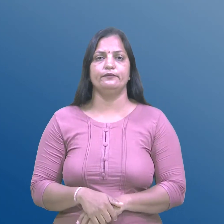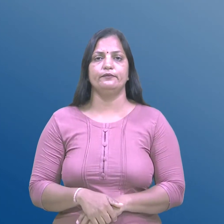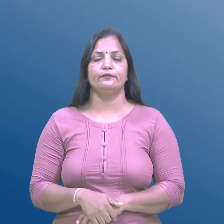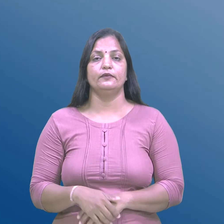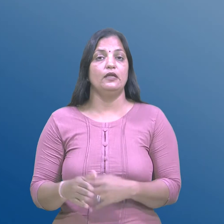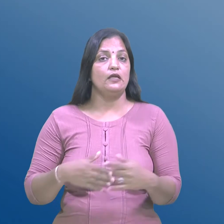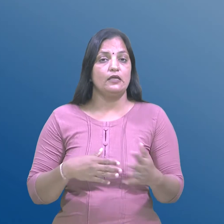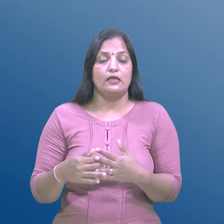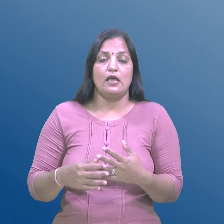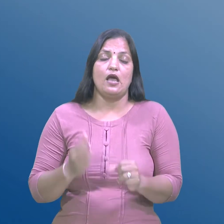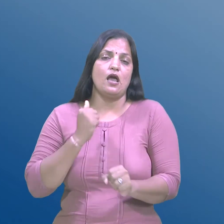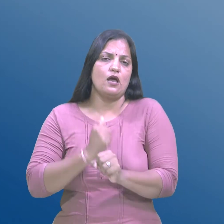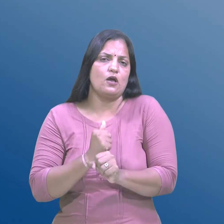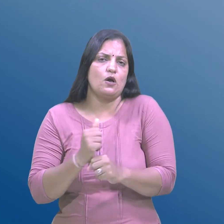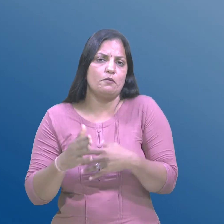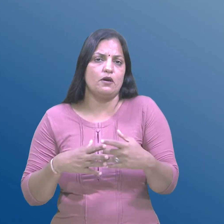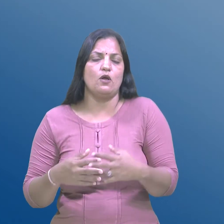યથાયોગ્ય સરકાર જરૂરી પગલાં લેશે.